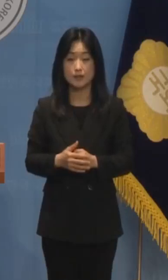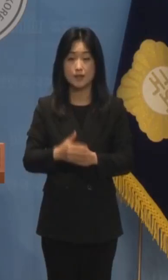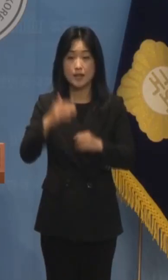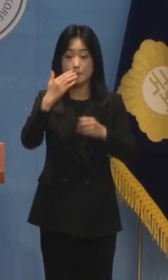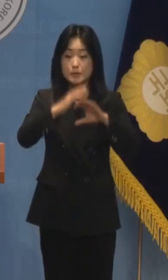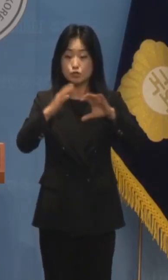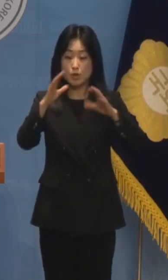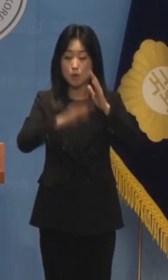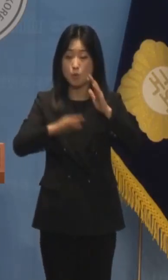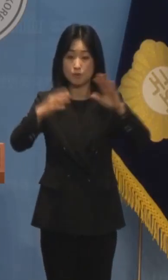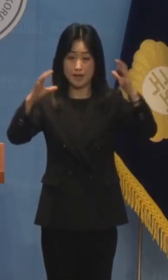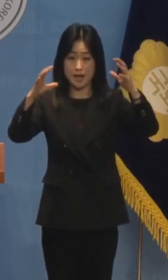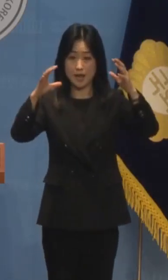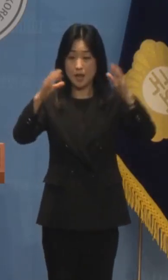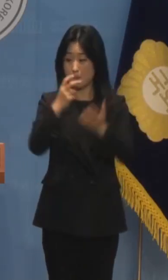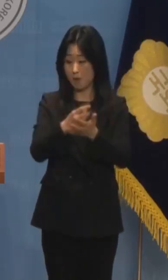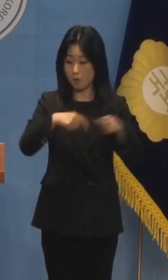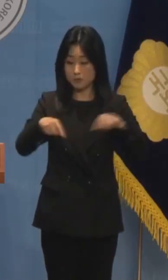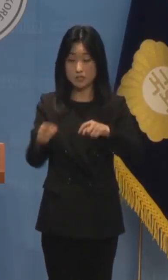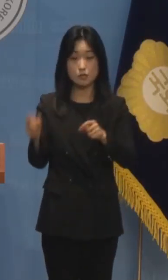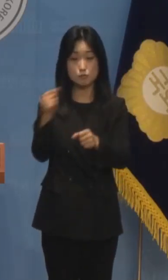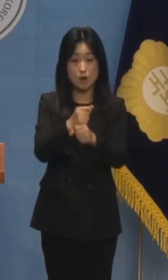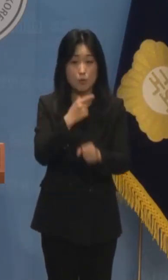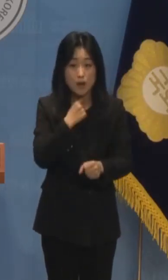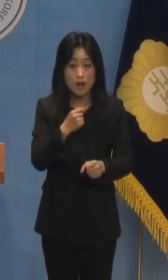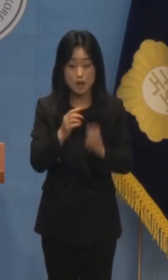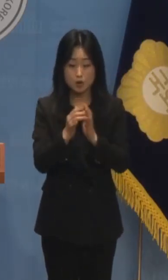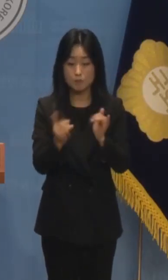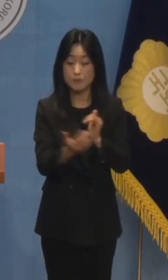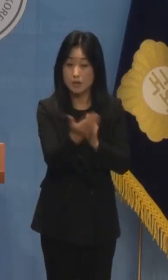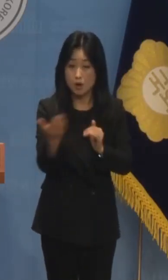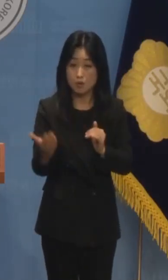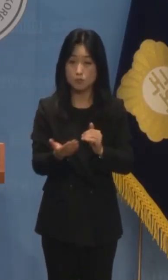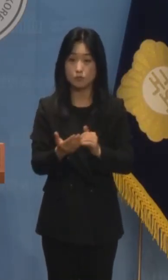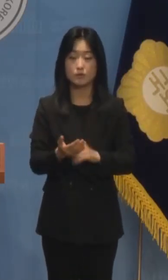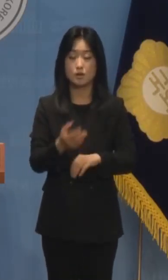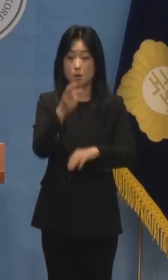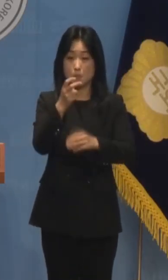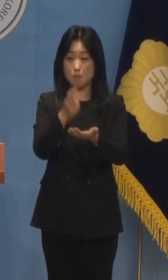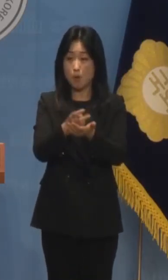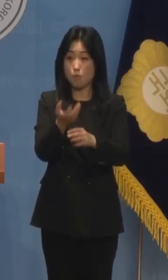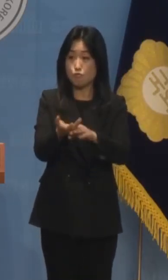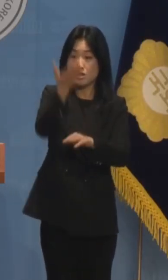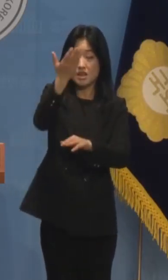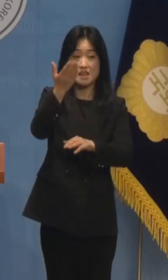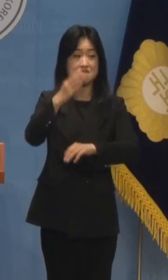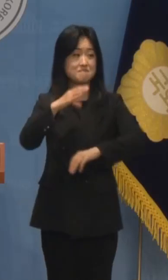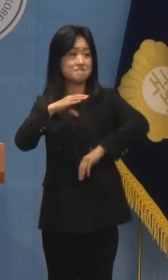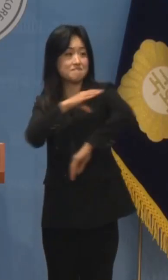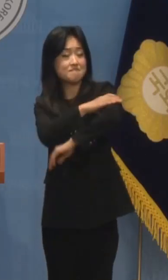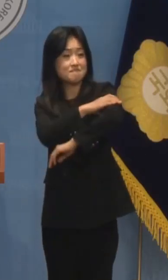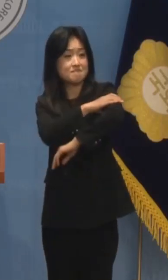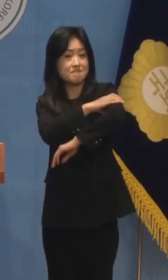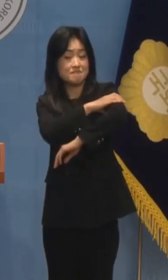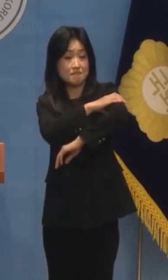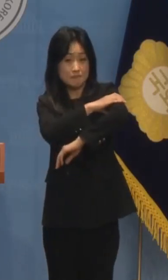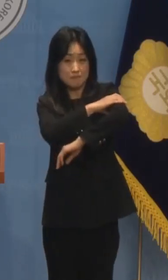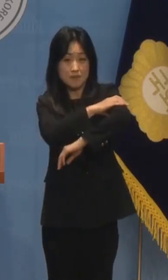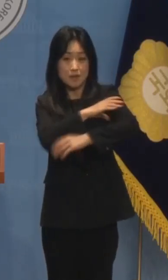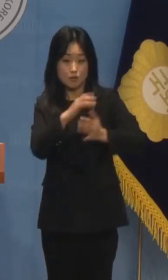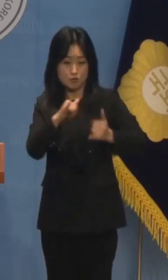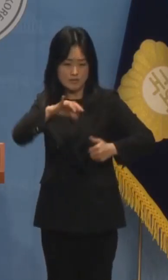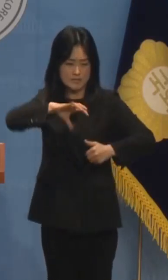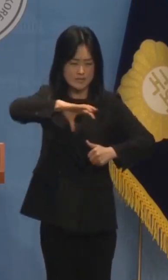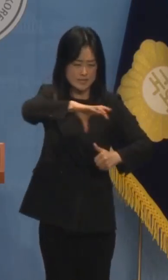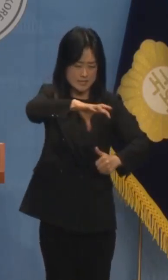민주공화국의 법치주의를 부활시키려면 국민과 법 위에 군림하며 모든 국민을 법 기술로